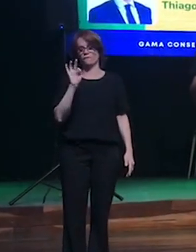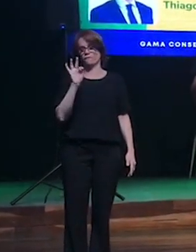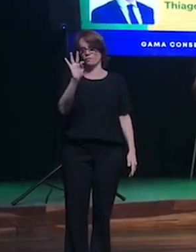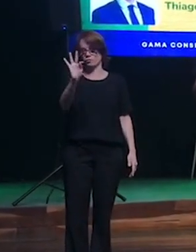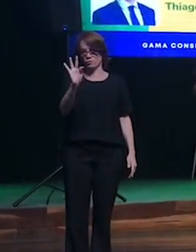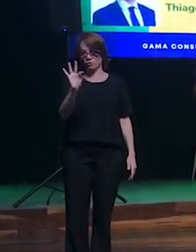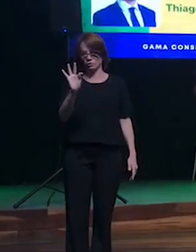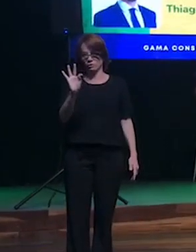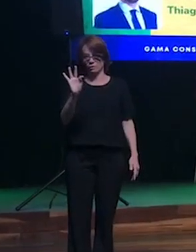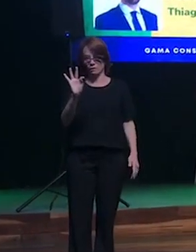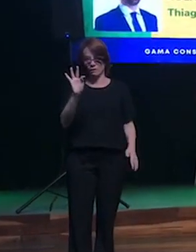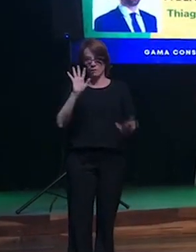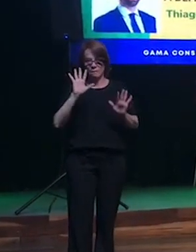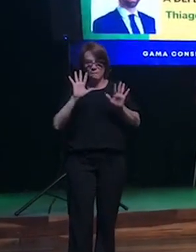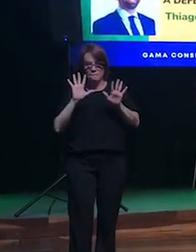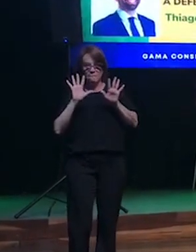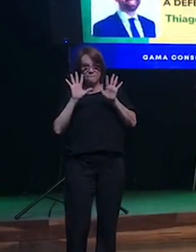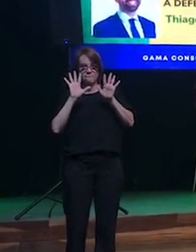Porque eu era uma esponja